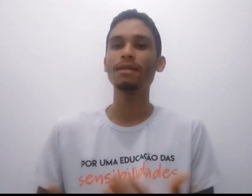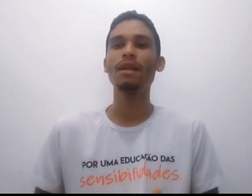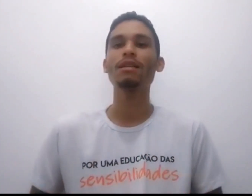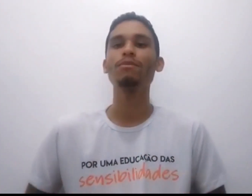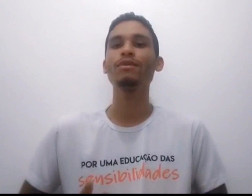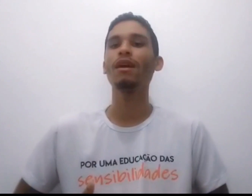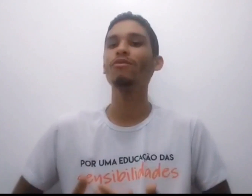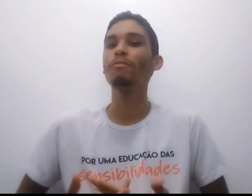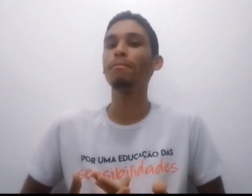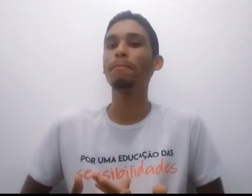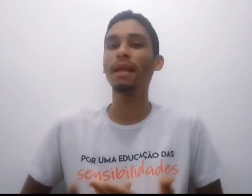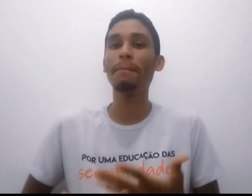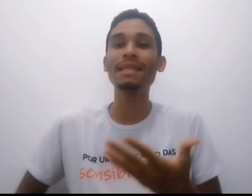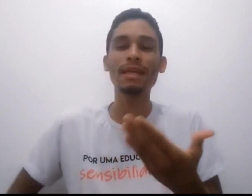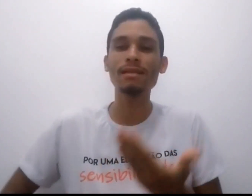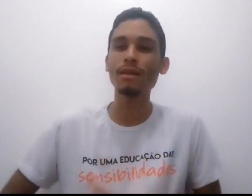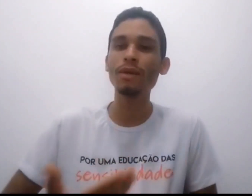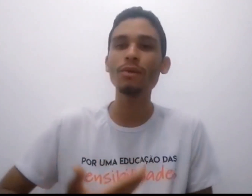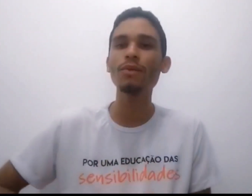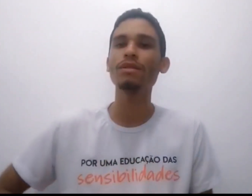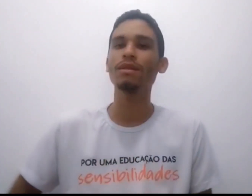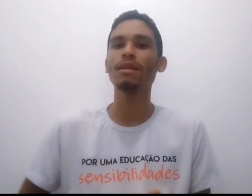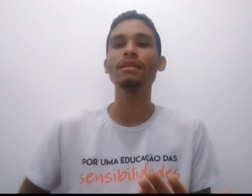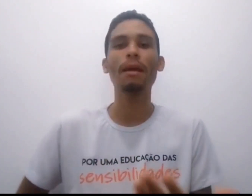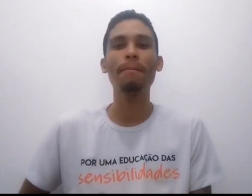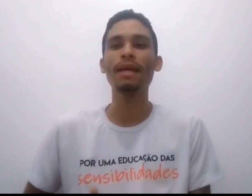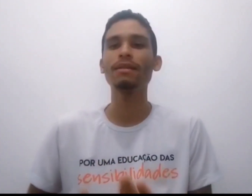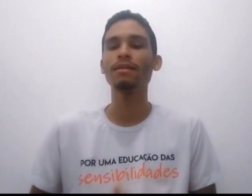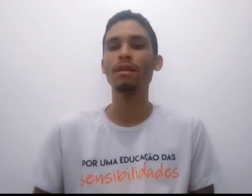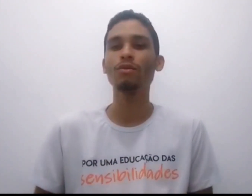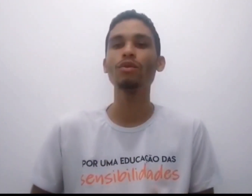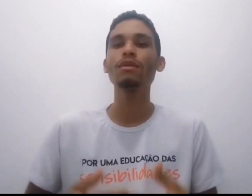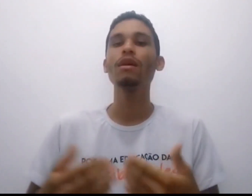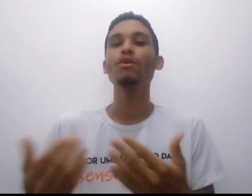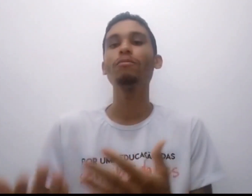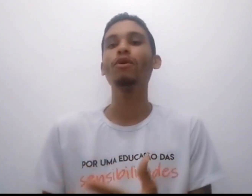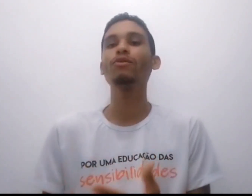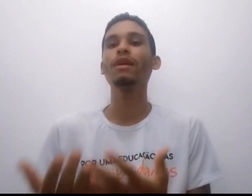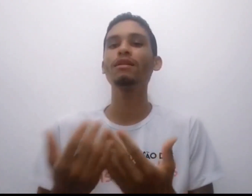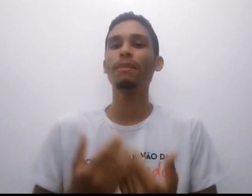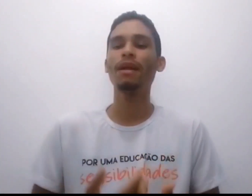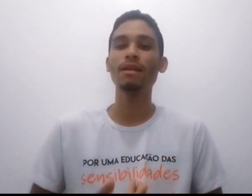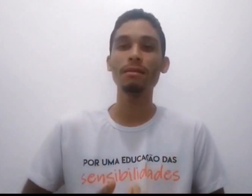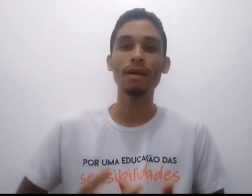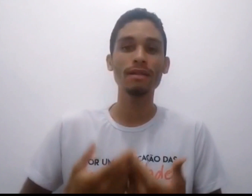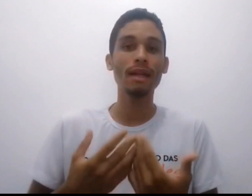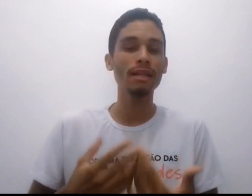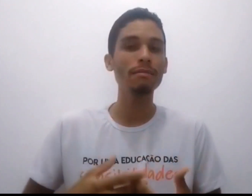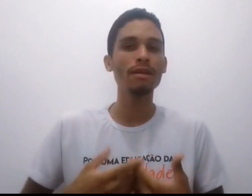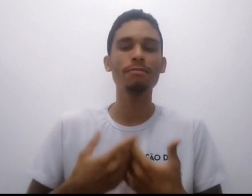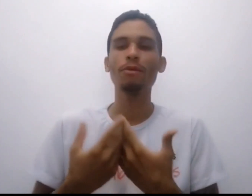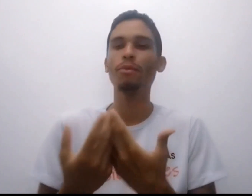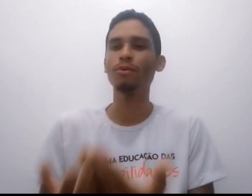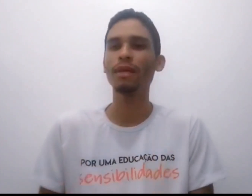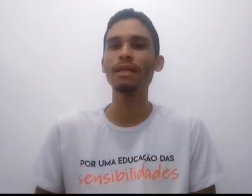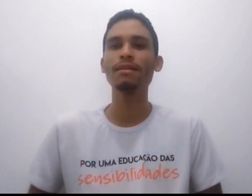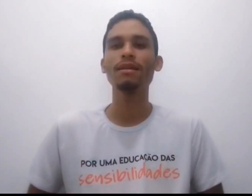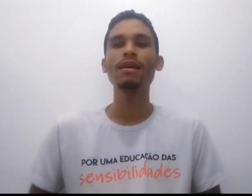ele é responsável pela mediação linguística. Ele interpreta, ele traduz do português para Libras, da Libras para o português.